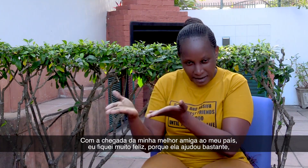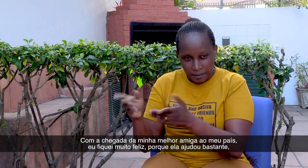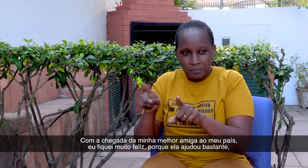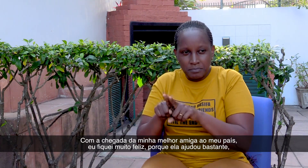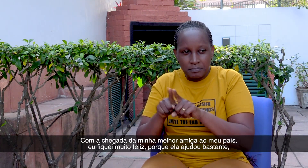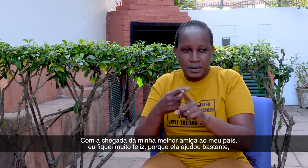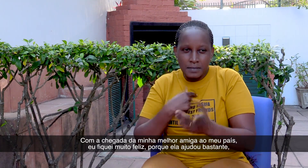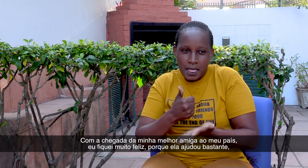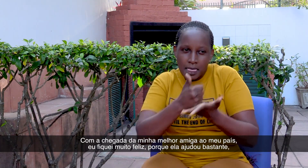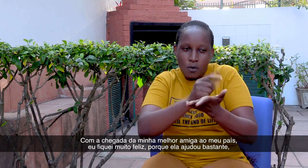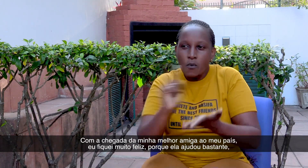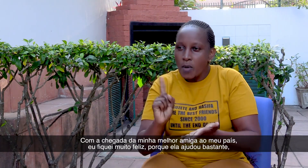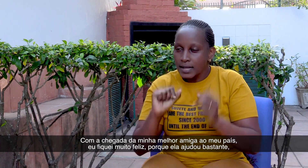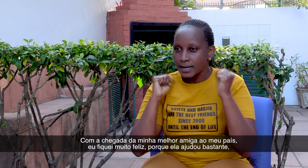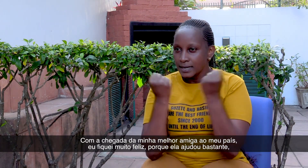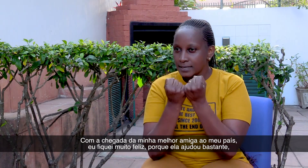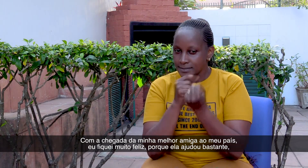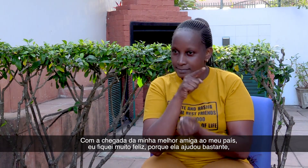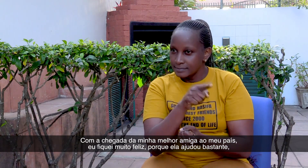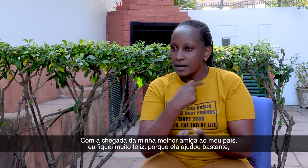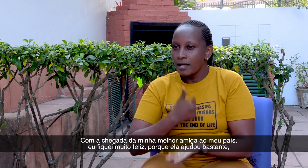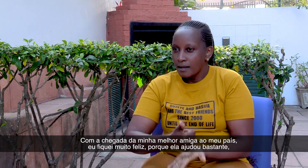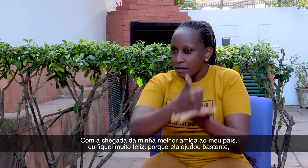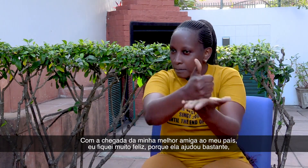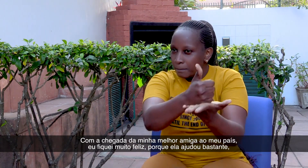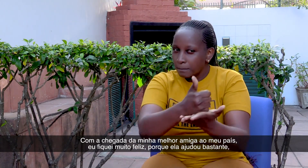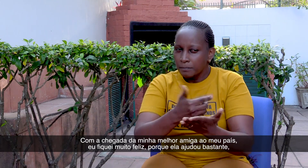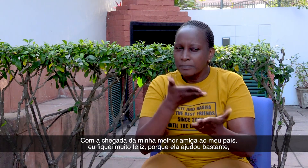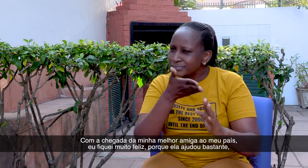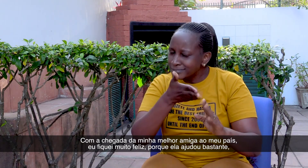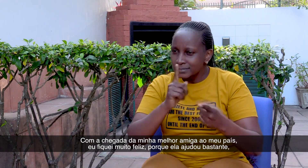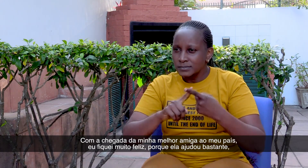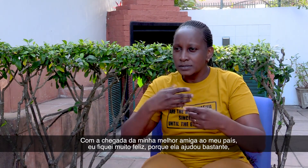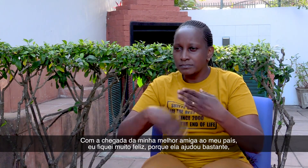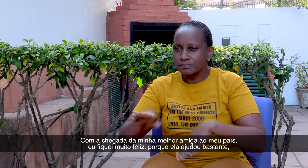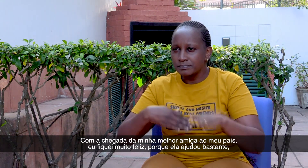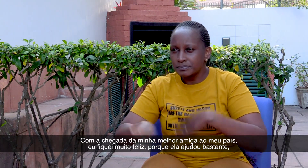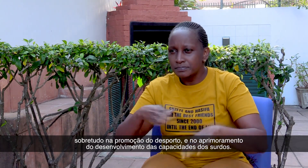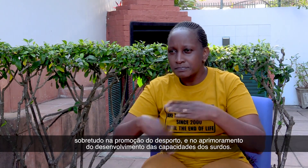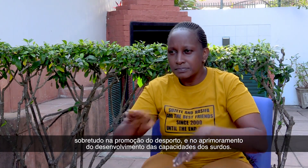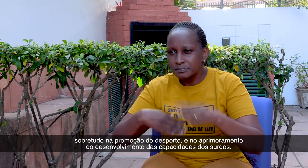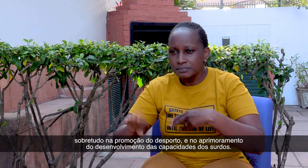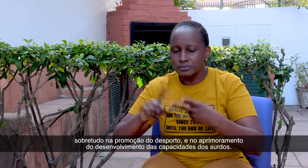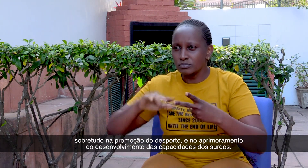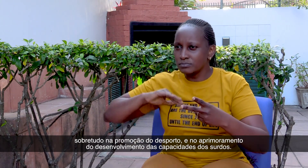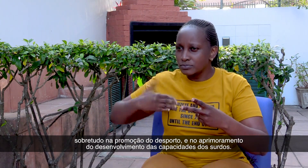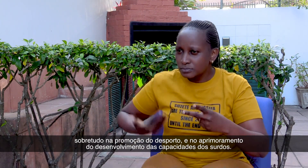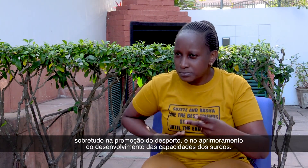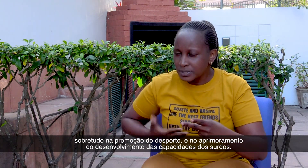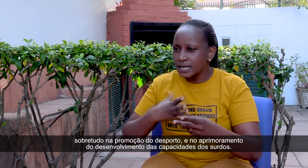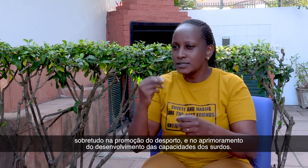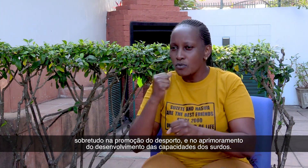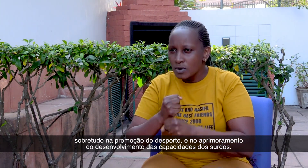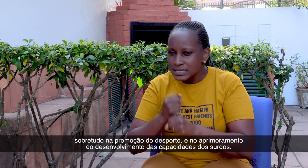Com a chegada da minha melhor amiga ao meu país, eu fiquei muito feliz, porque ela ajudou bastante, sobretudo na promoção